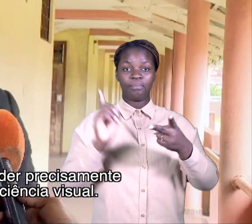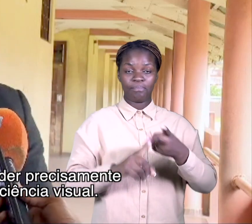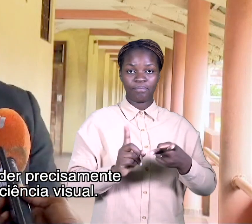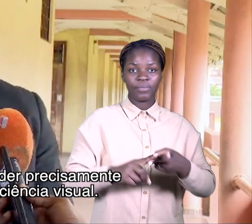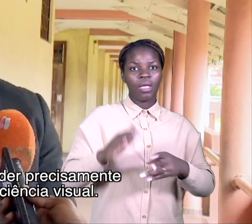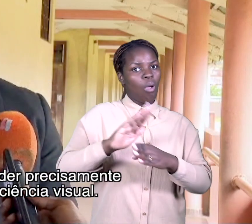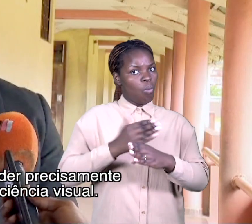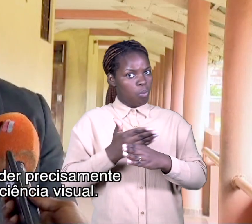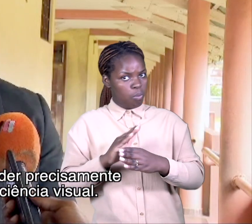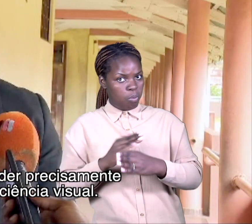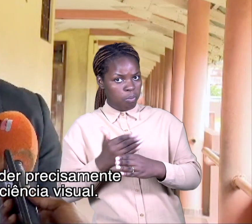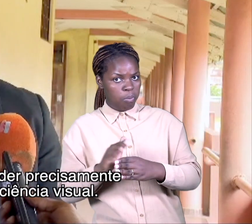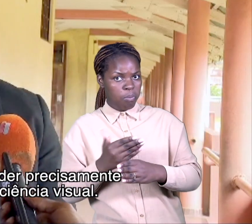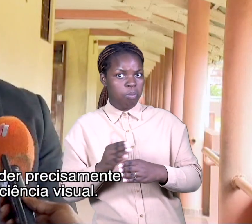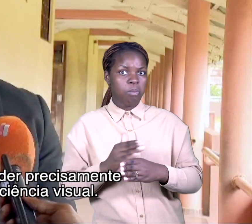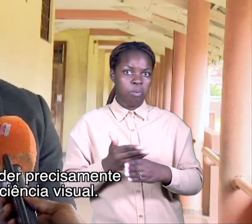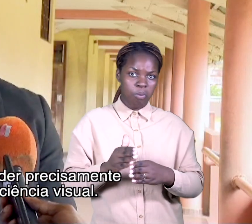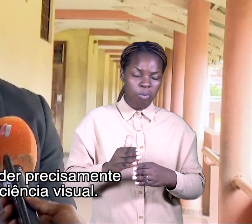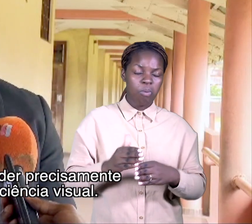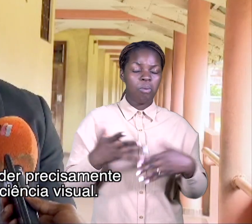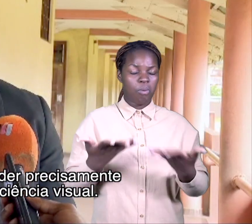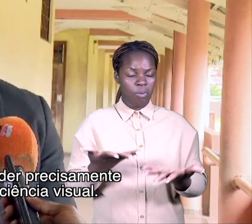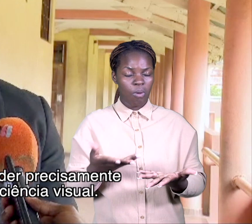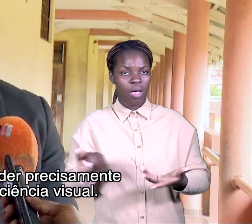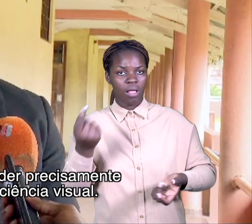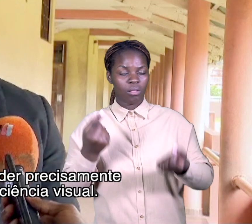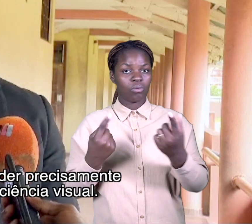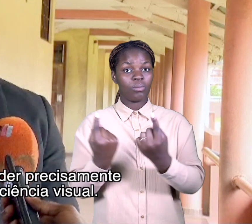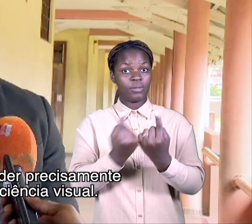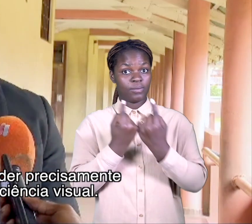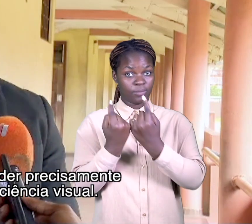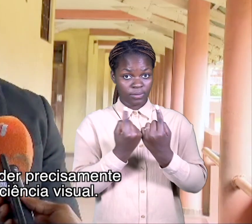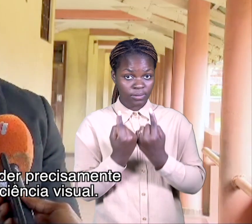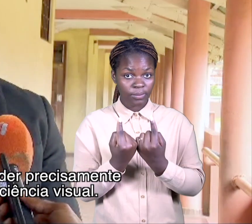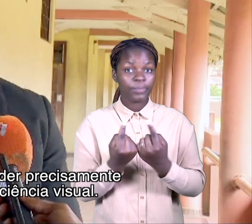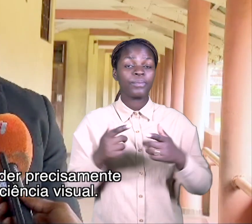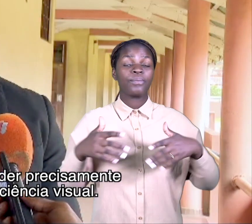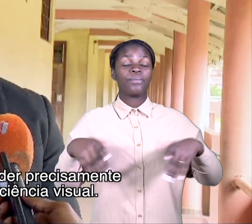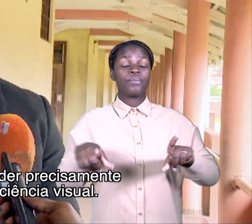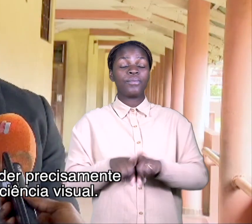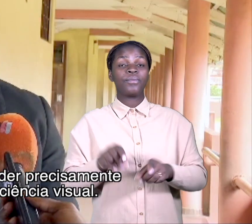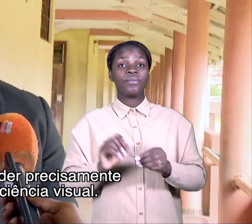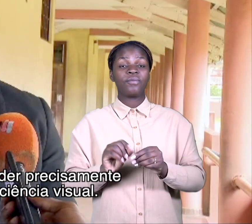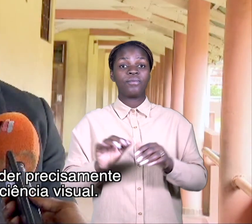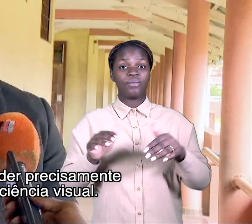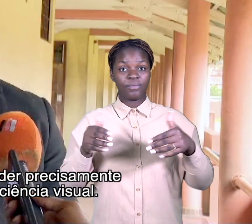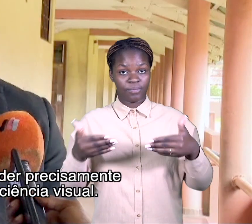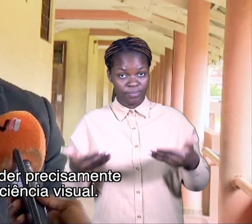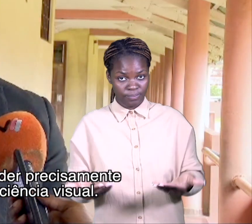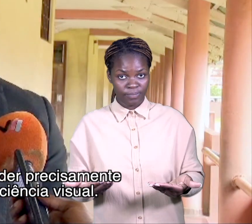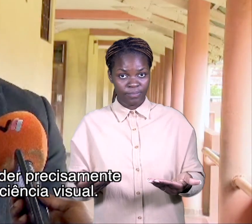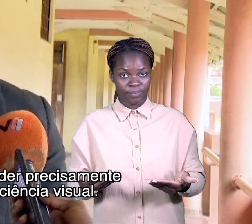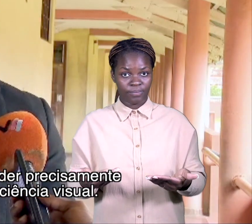isto tudo, portanto, era para atender precisamente aos alunos que têm